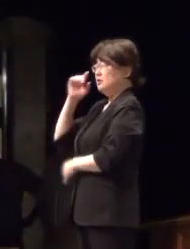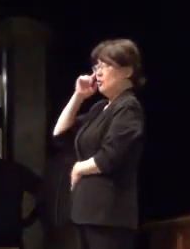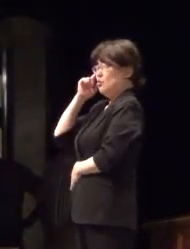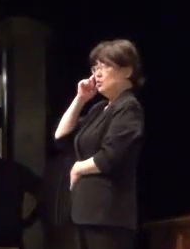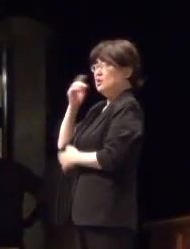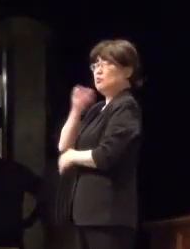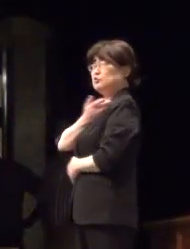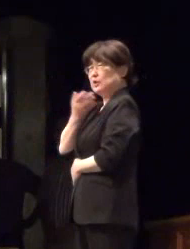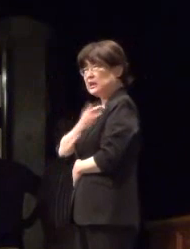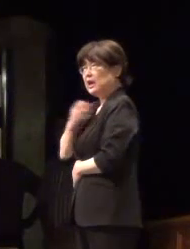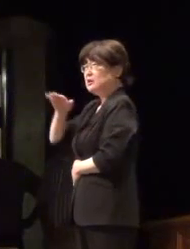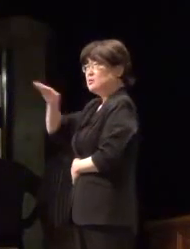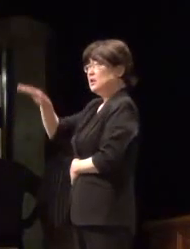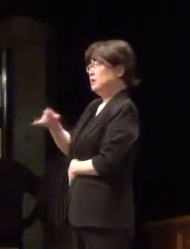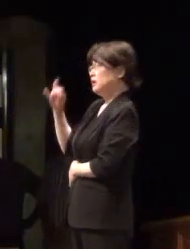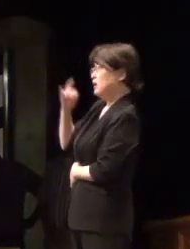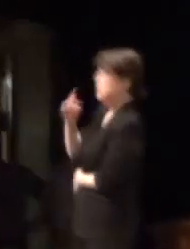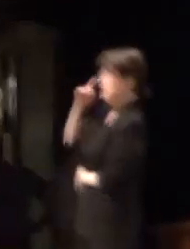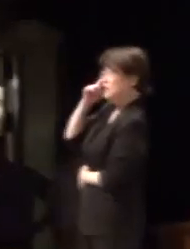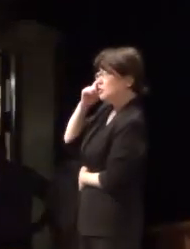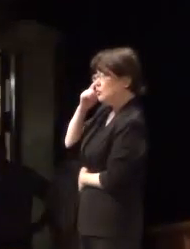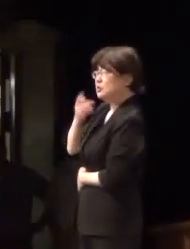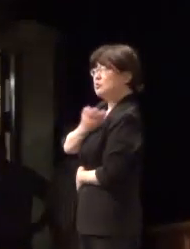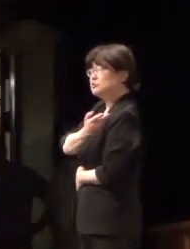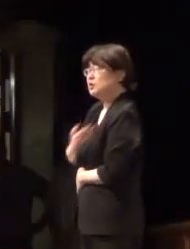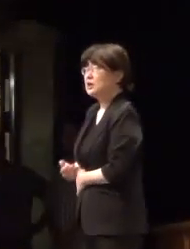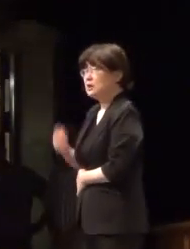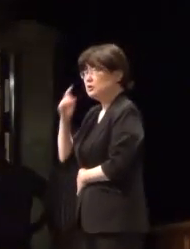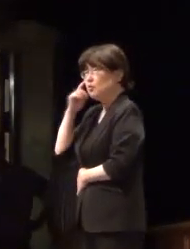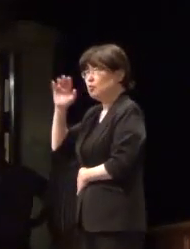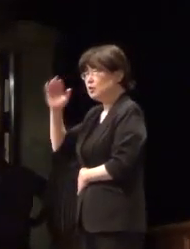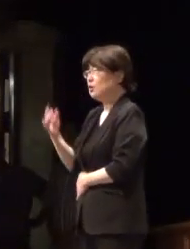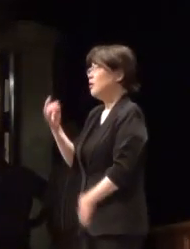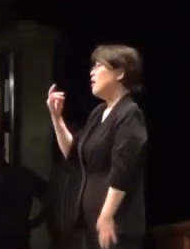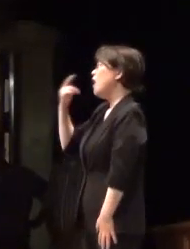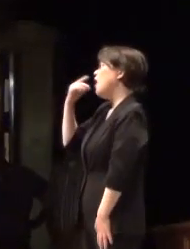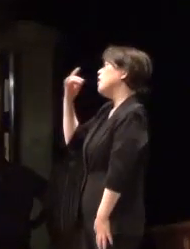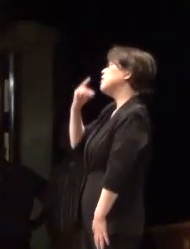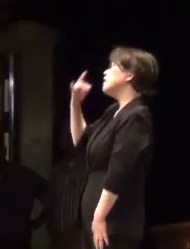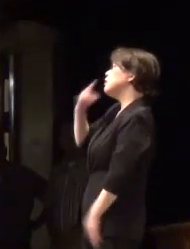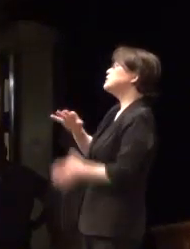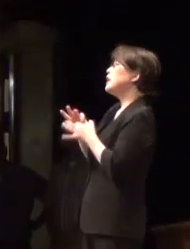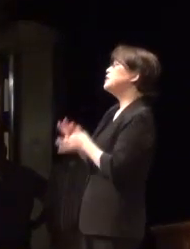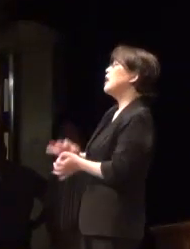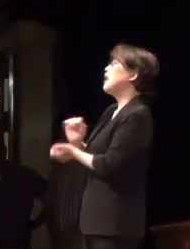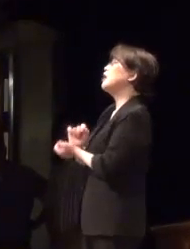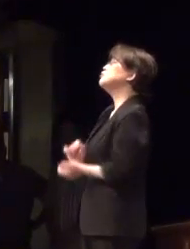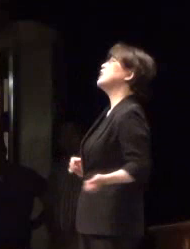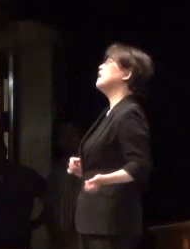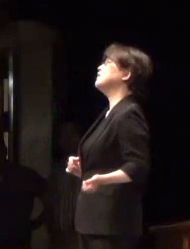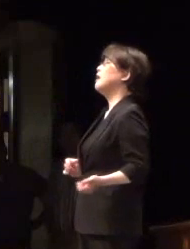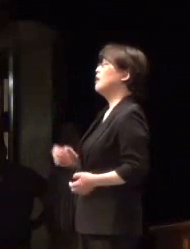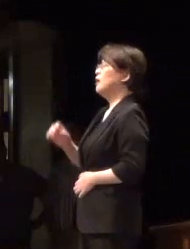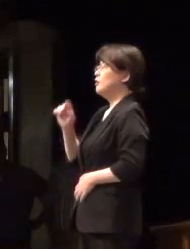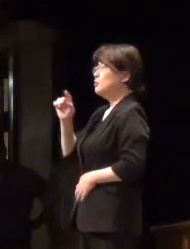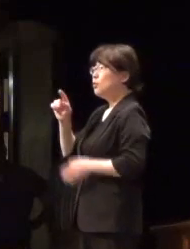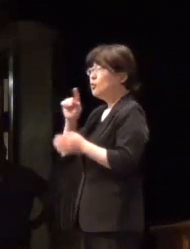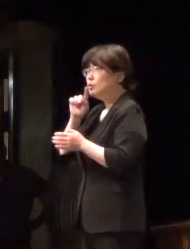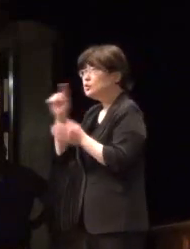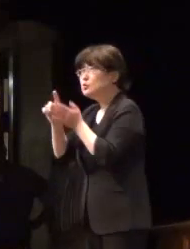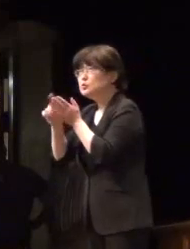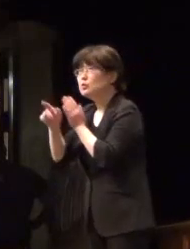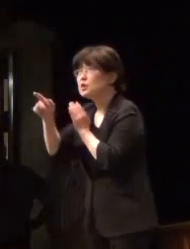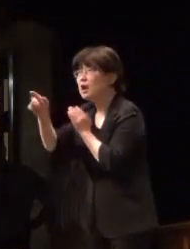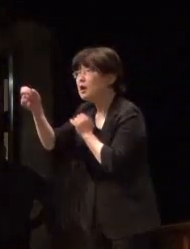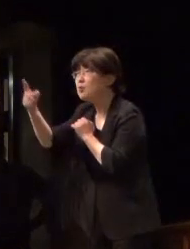が騙されたと思っても私は不思議ではありませんけれども、騙されたから無罪だというならまたきっと騙されてしまいます